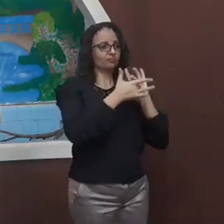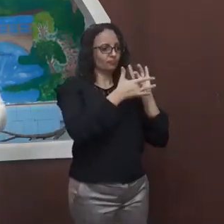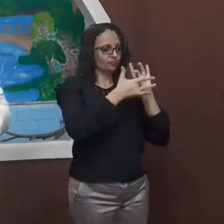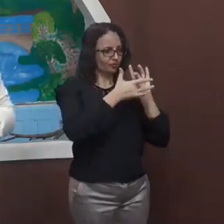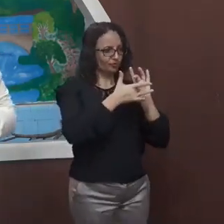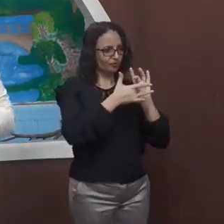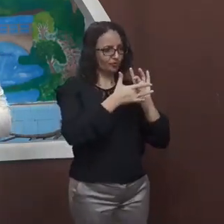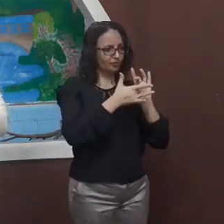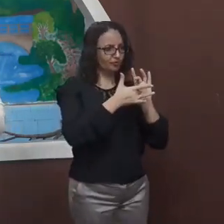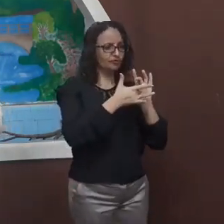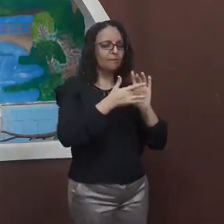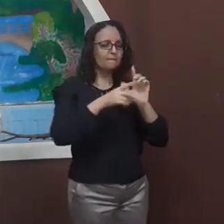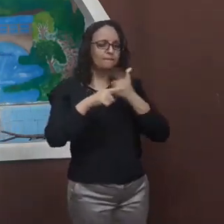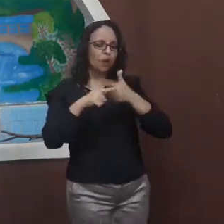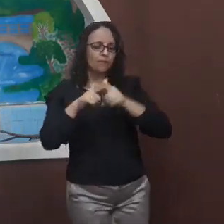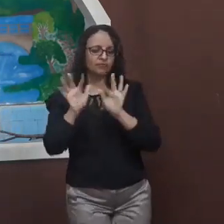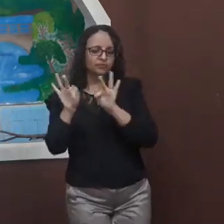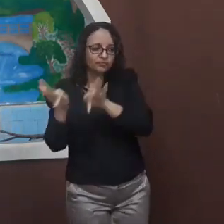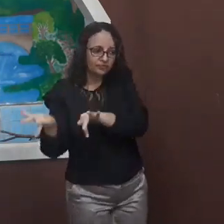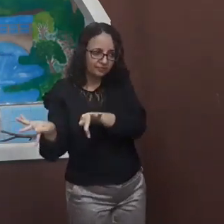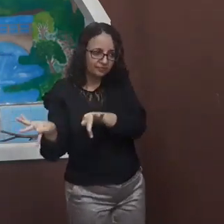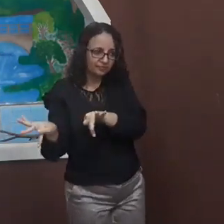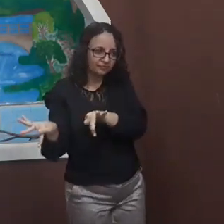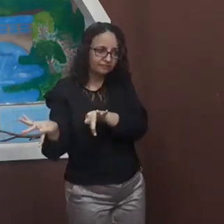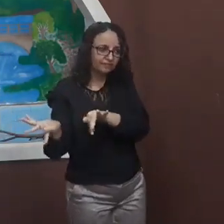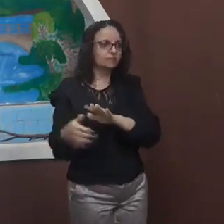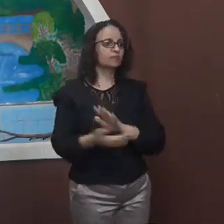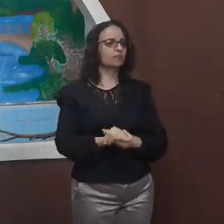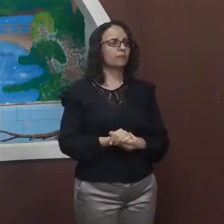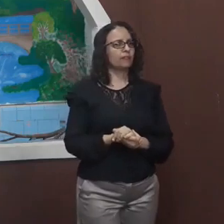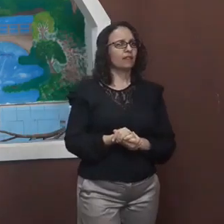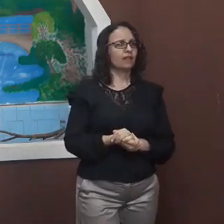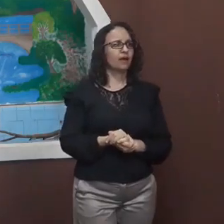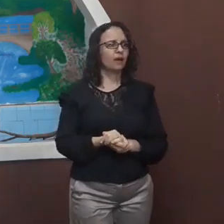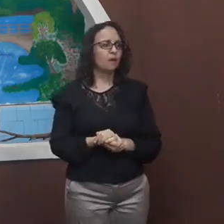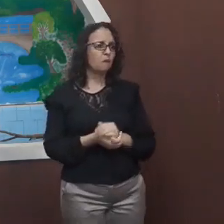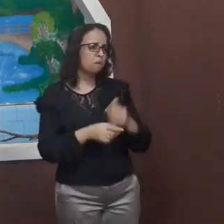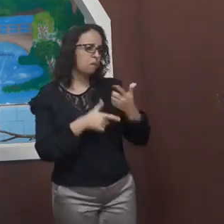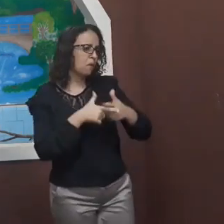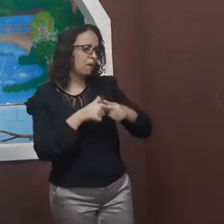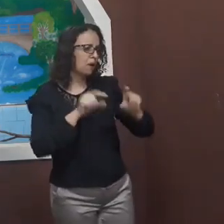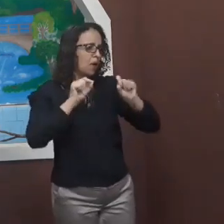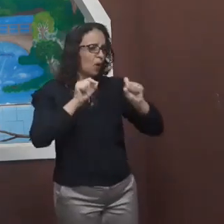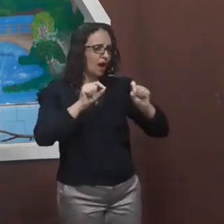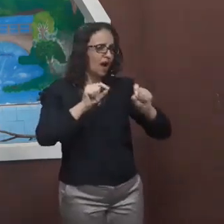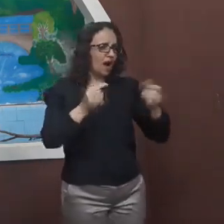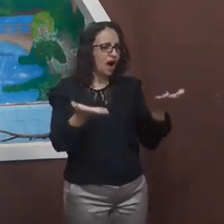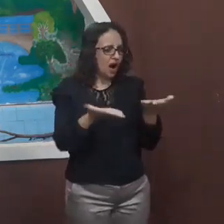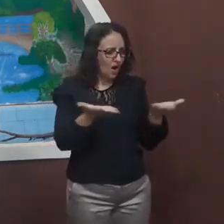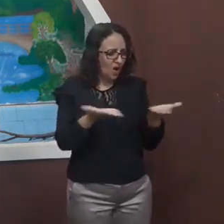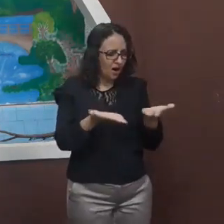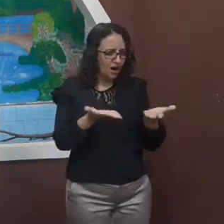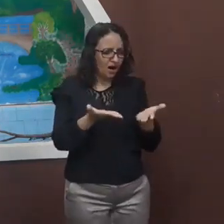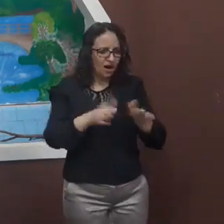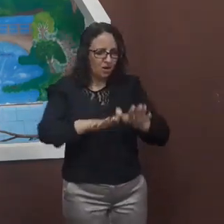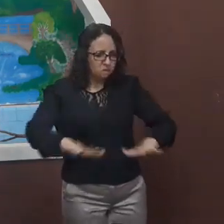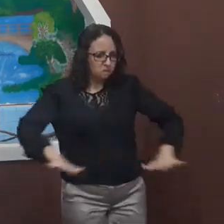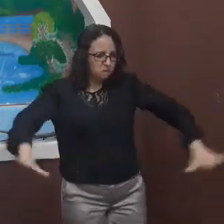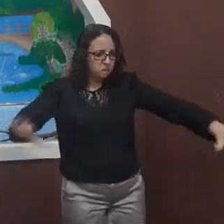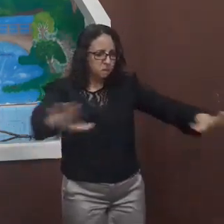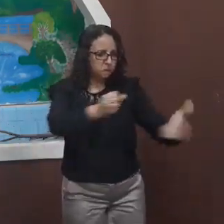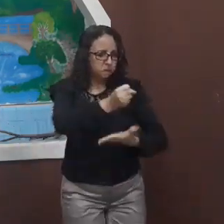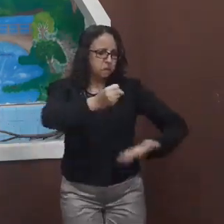O problema da pós-modernidade, que derreteram tudo o chão, então não existe mais verdade,